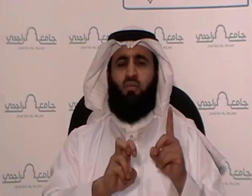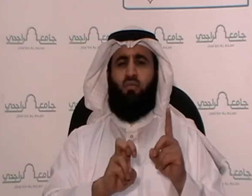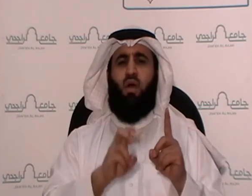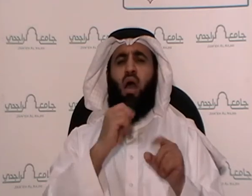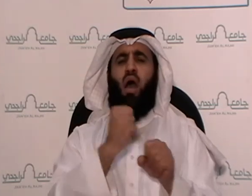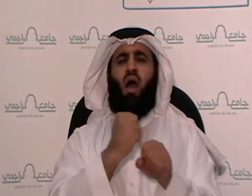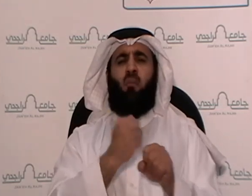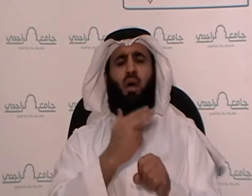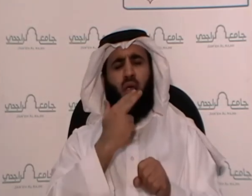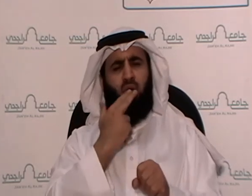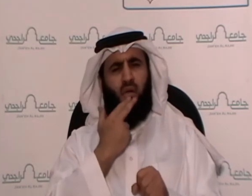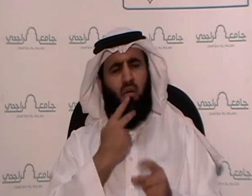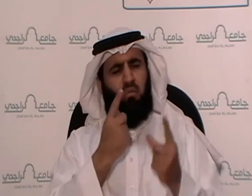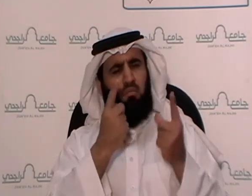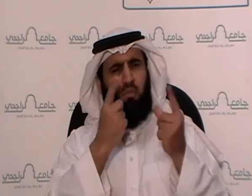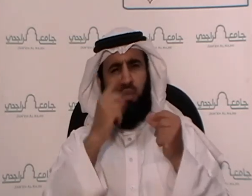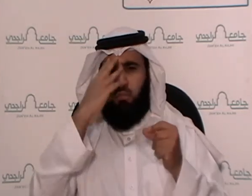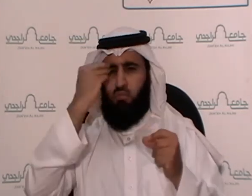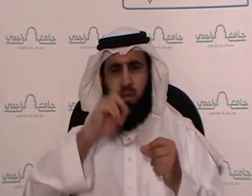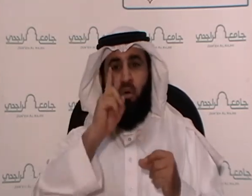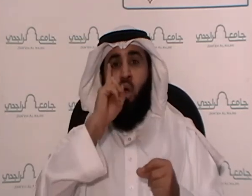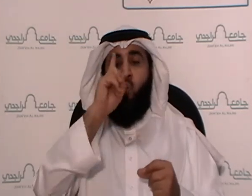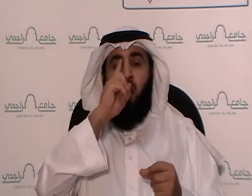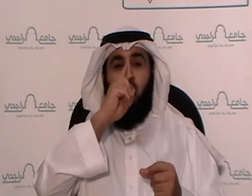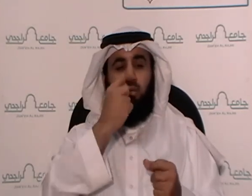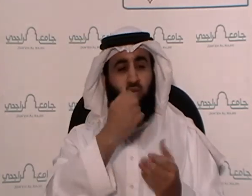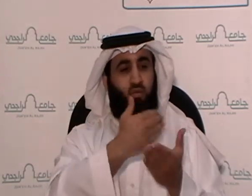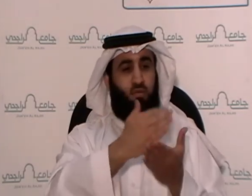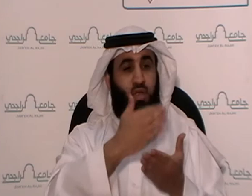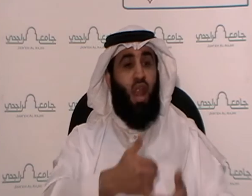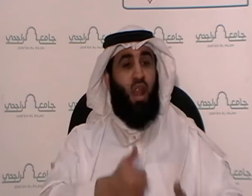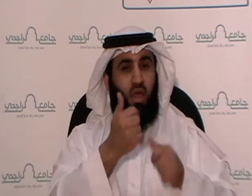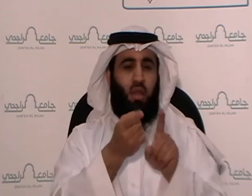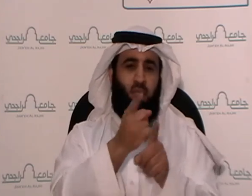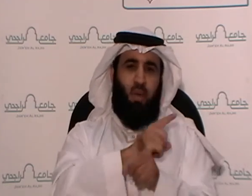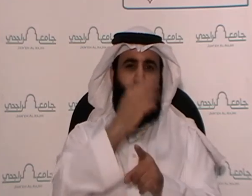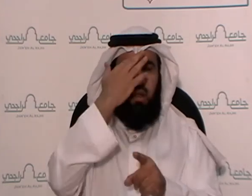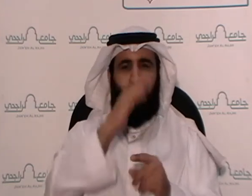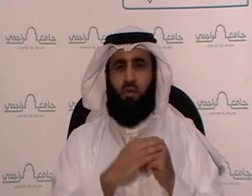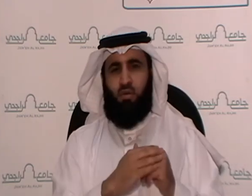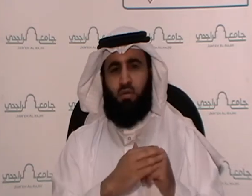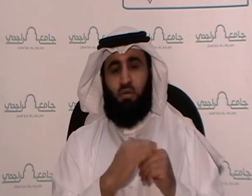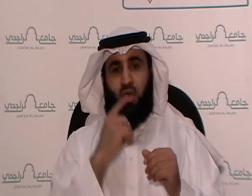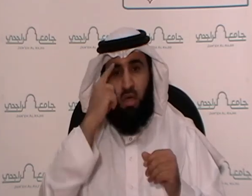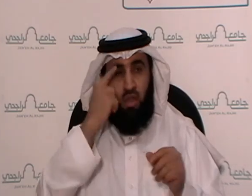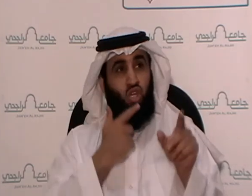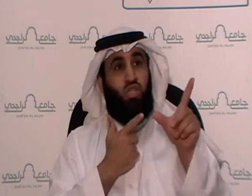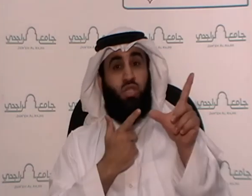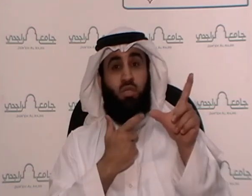صالح مهما كان، حتى ولو بلغ درجة الشهادة في سبيل الله تعالى.